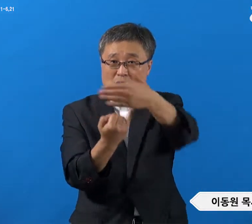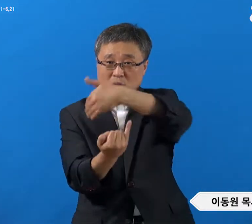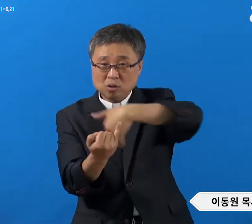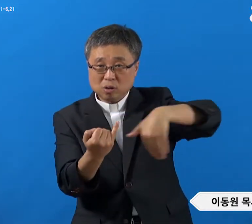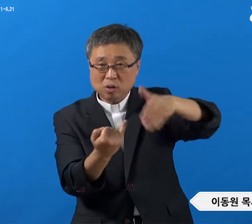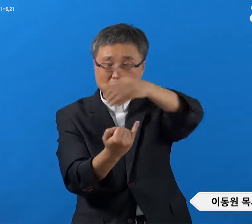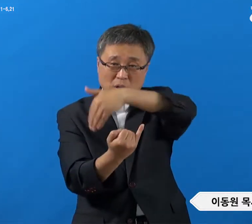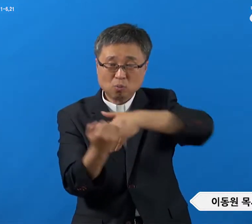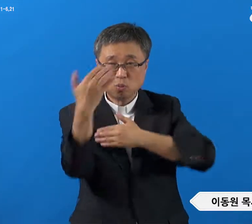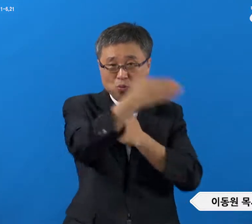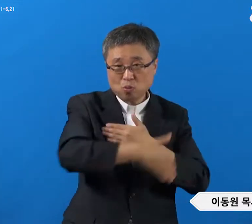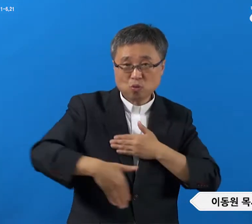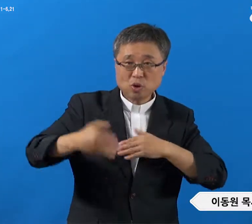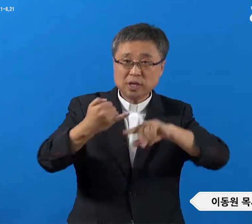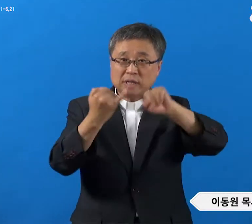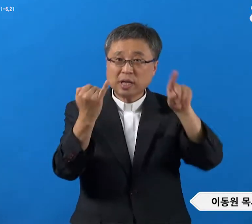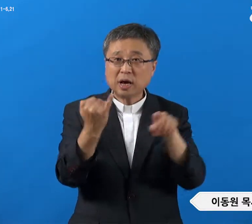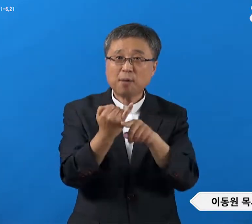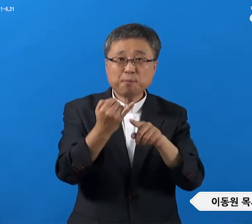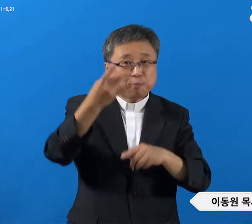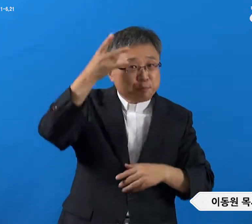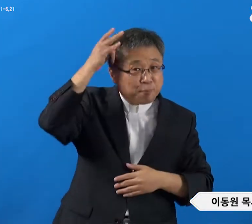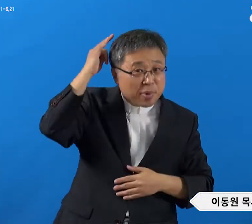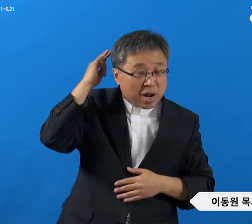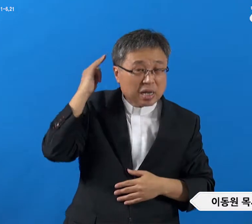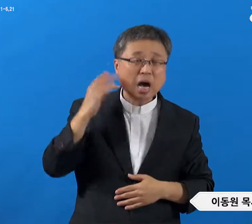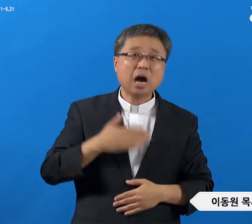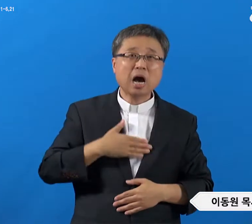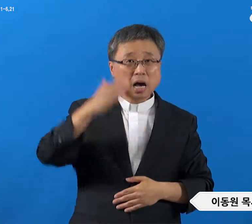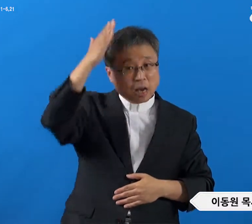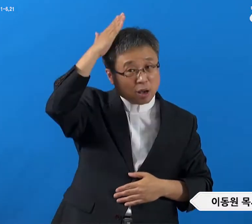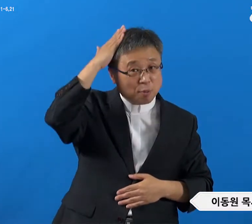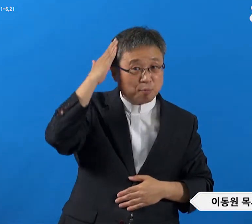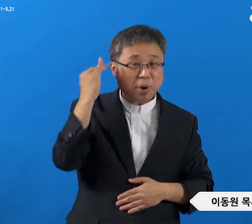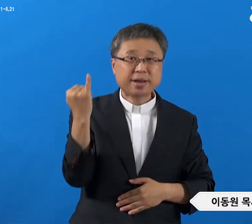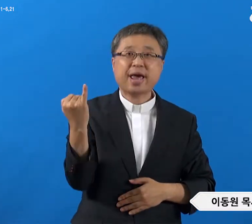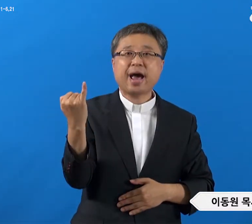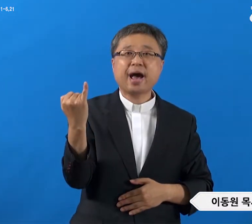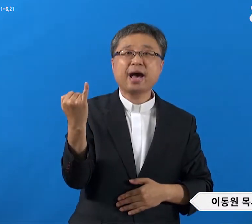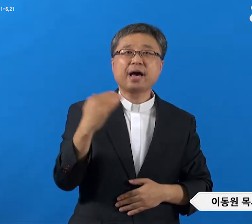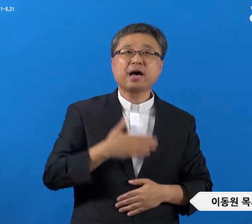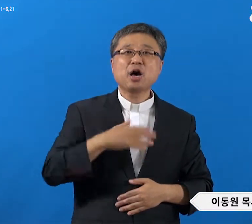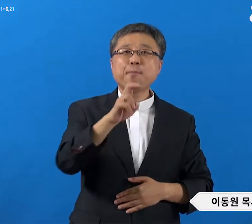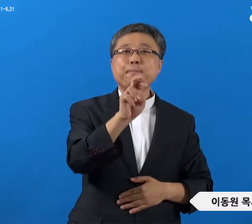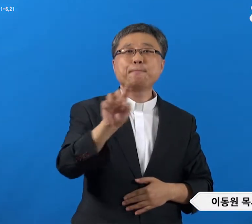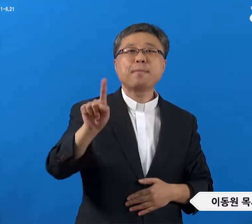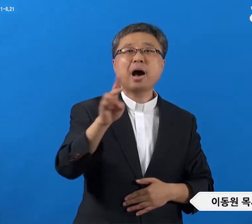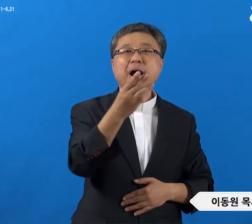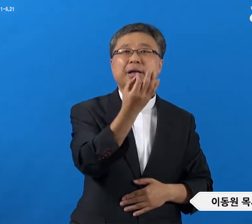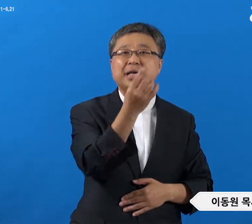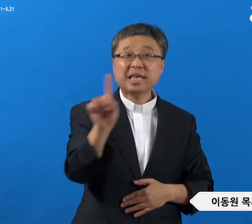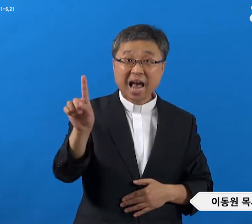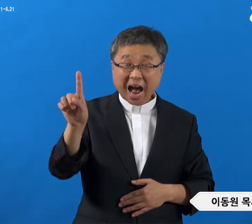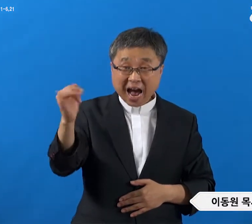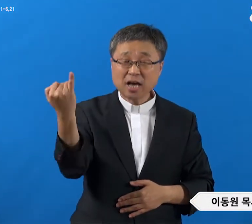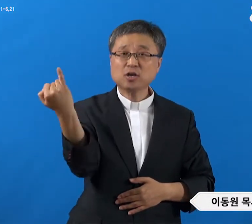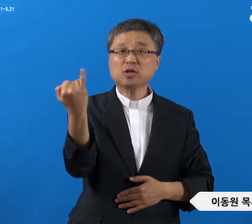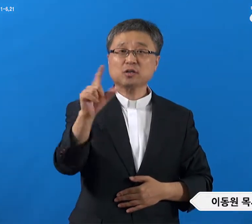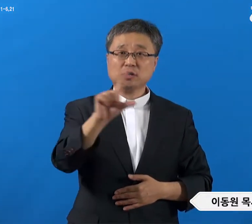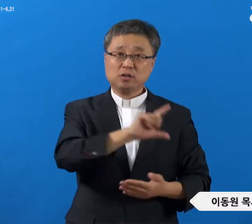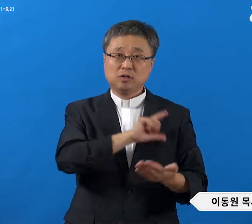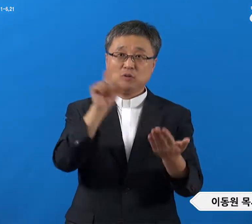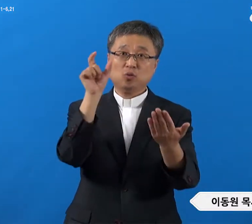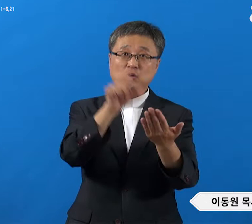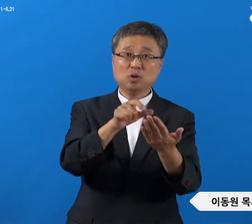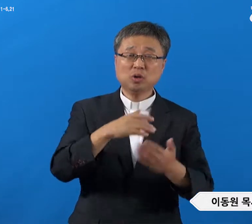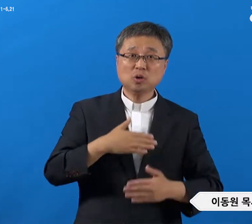마지막으로 등장합니다. 자, 그 마리아가 잉태했습니다. 요셉은 당황했습니다. 이 결정적